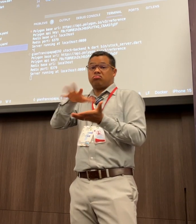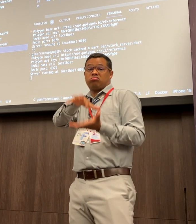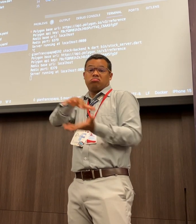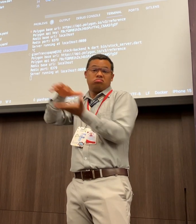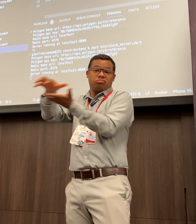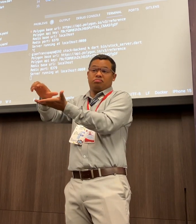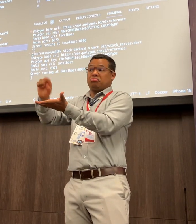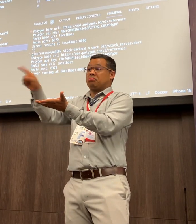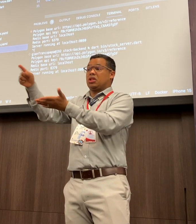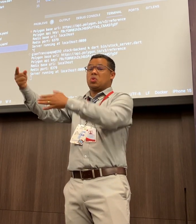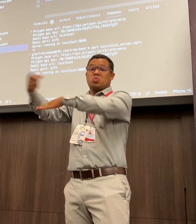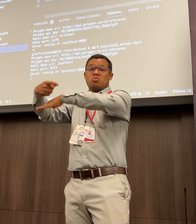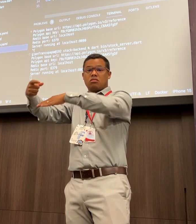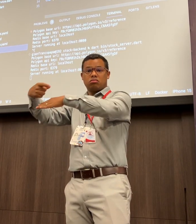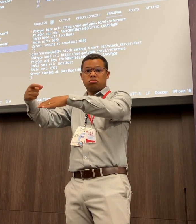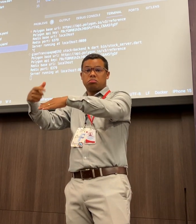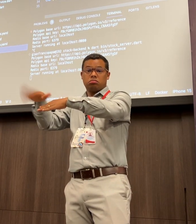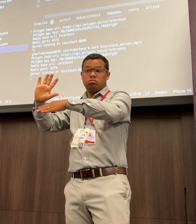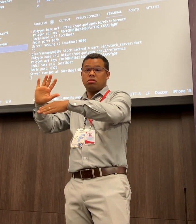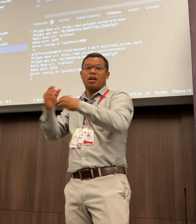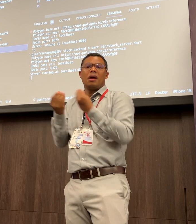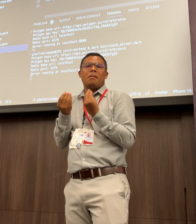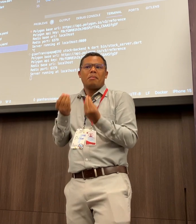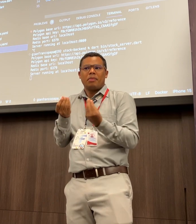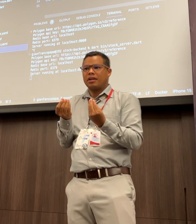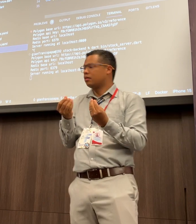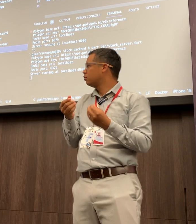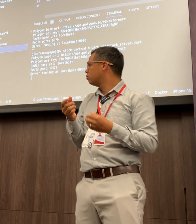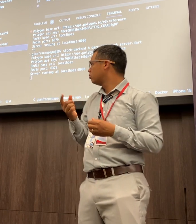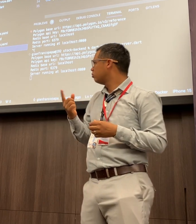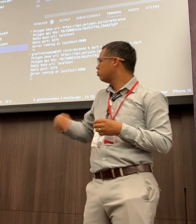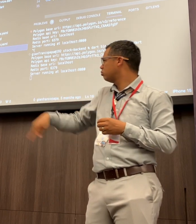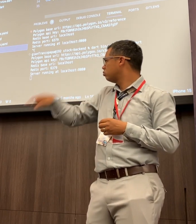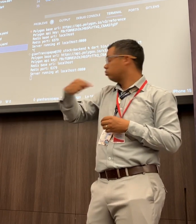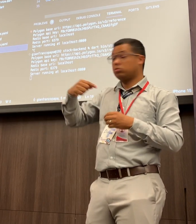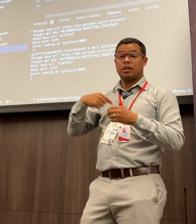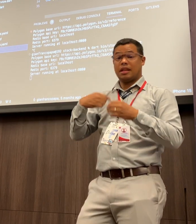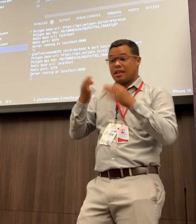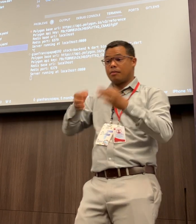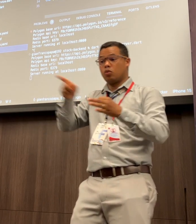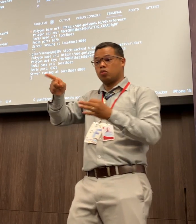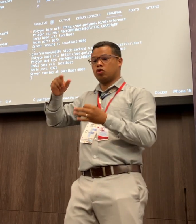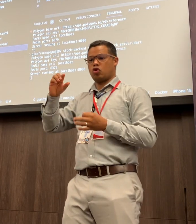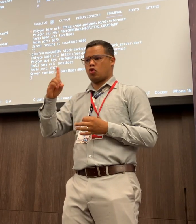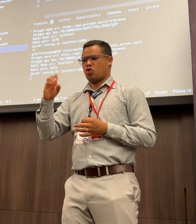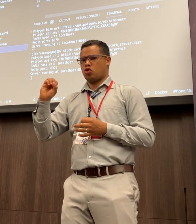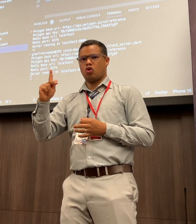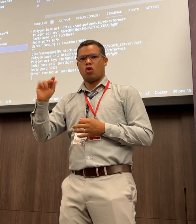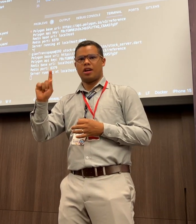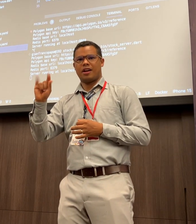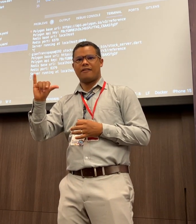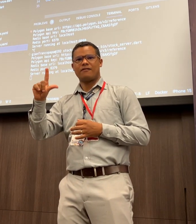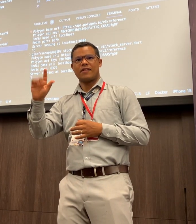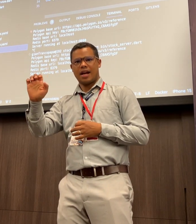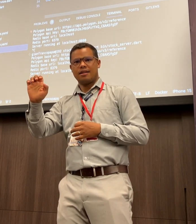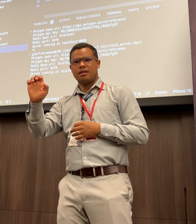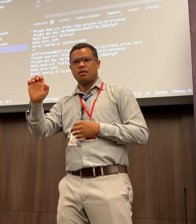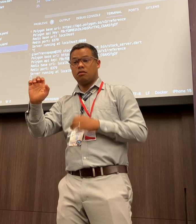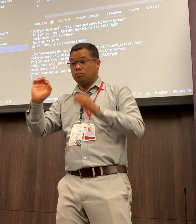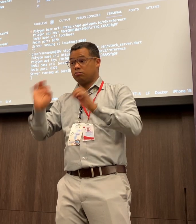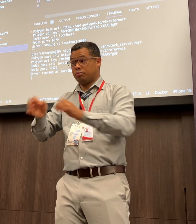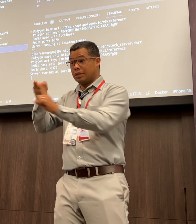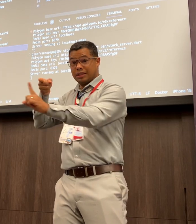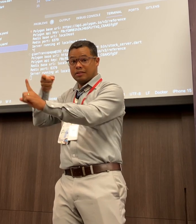básicamente, bueno, para los que han utilizado Docker, tenemos que definir un Dockerfile y con eso basta, porque es un poco la receta de